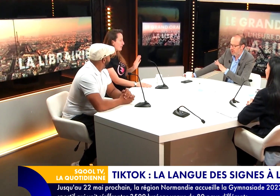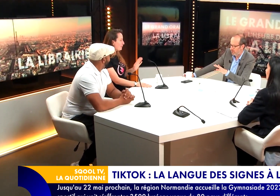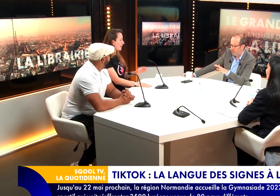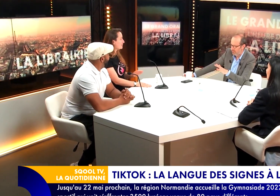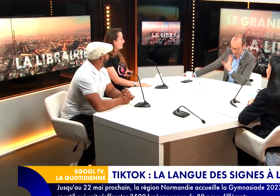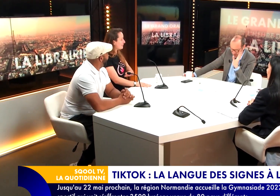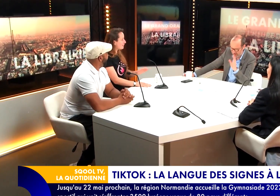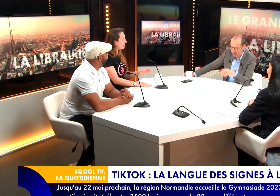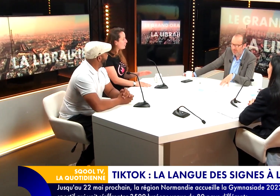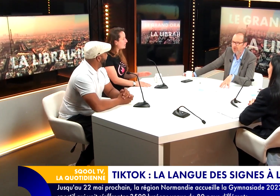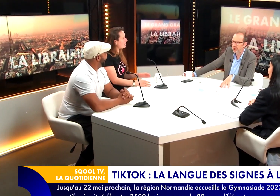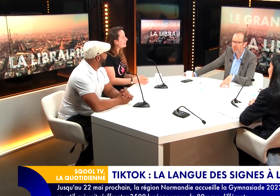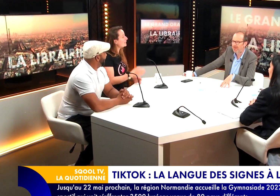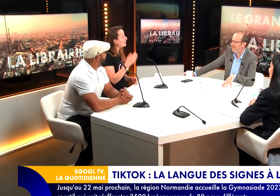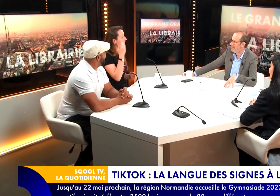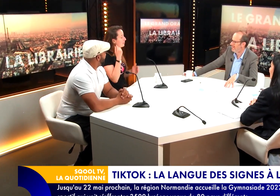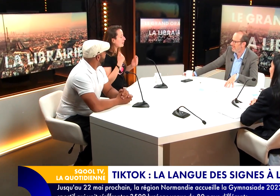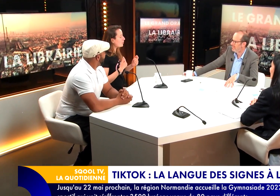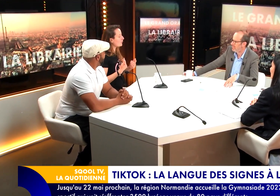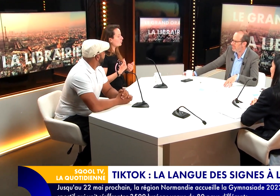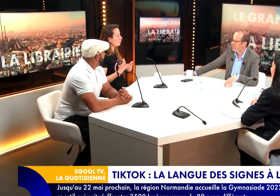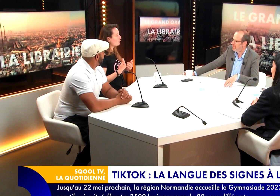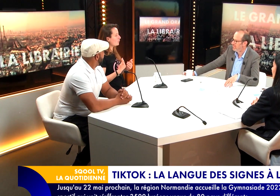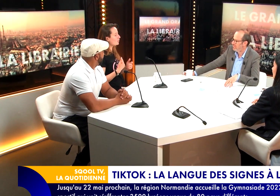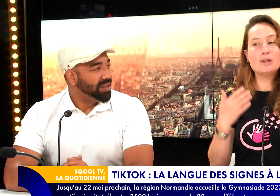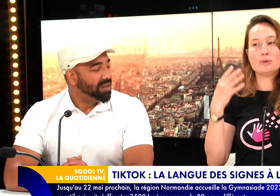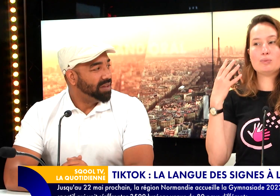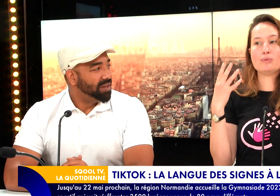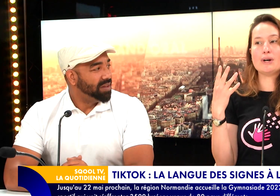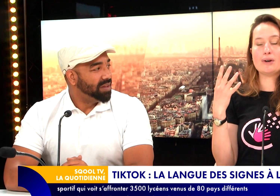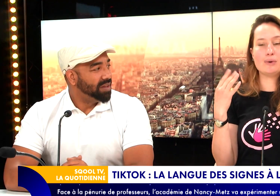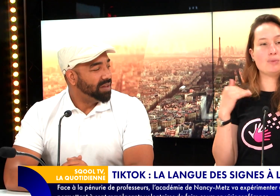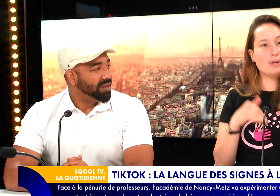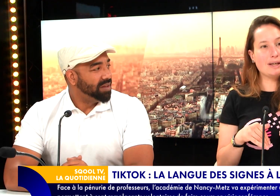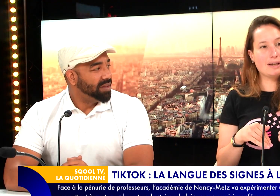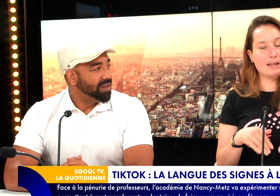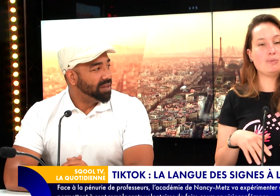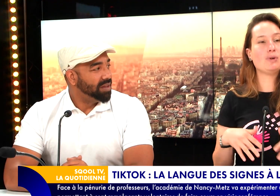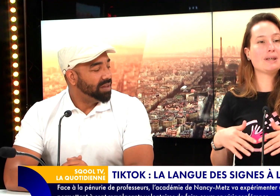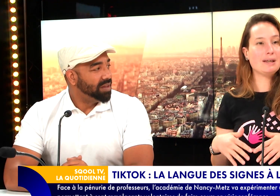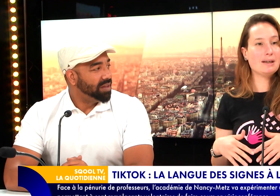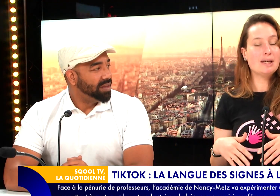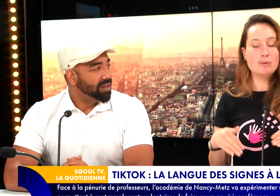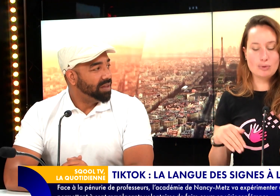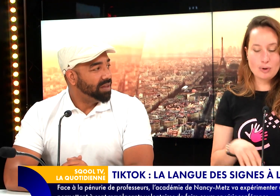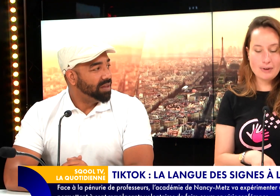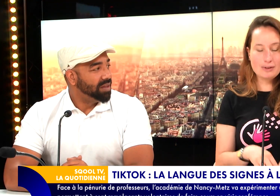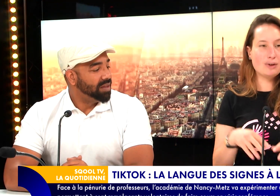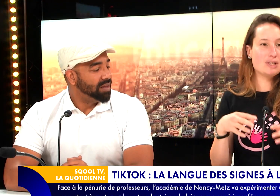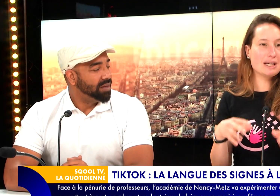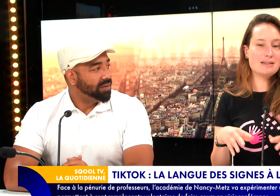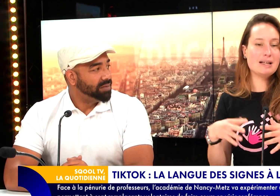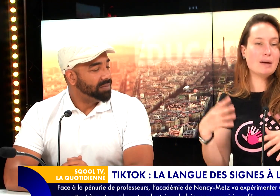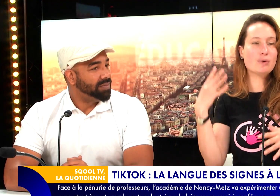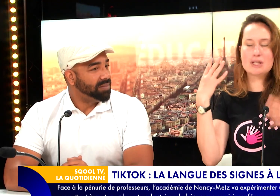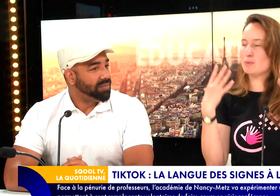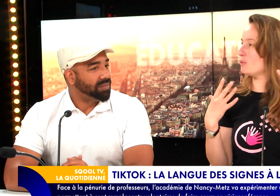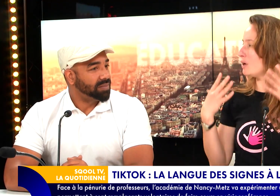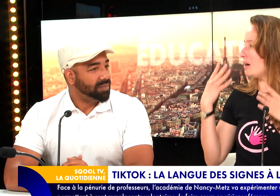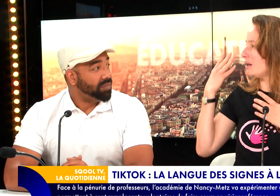Non, jamais. On n'y touche pas. Ça permet en fait aux enfants de pouvoir mieux lire et mieux écrire, puisqu'en fait, chaque syllabe correspond